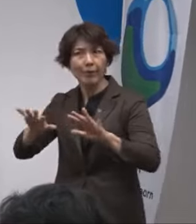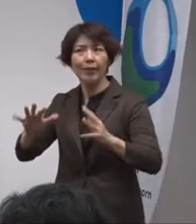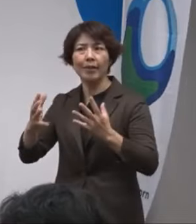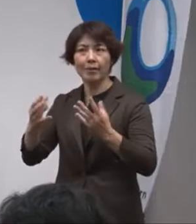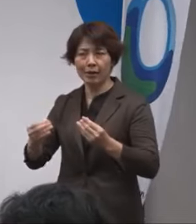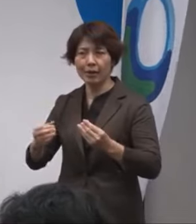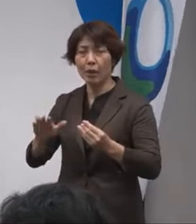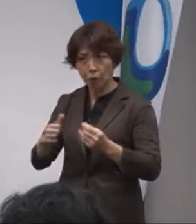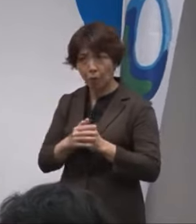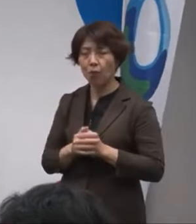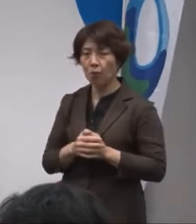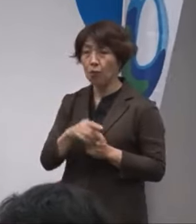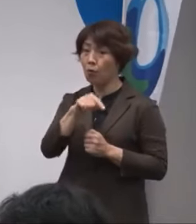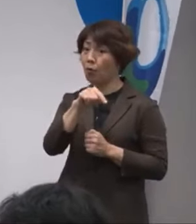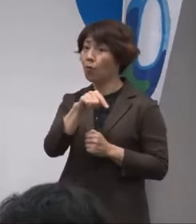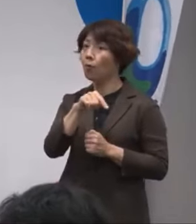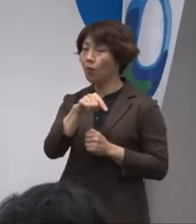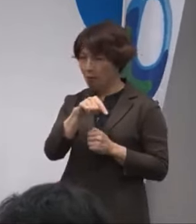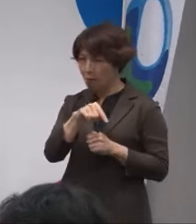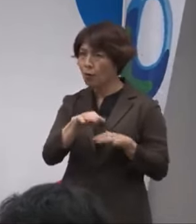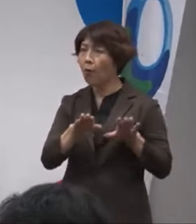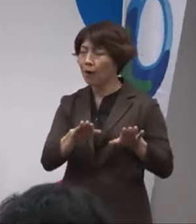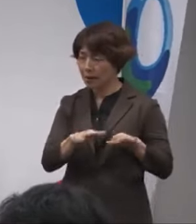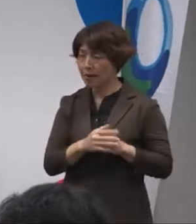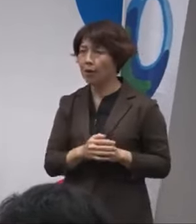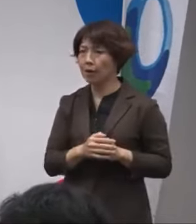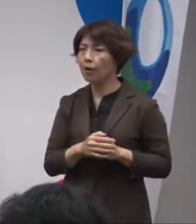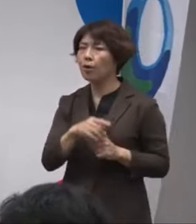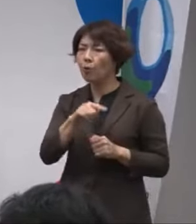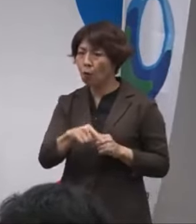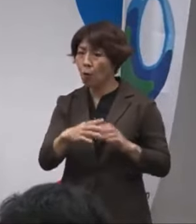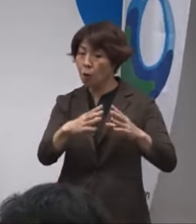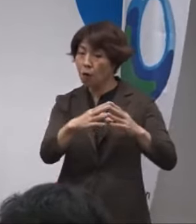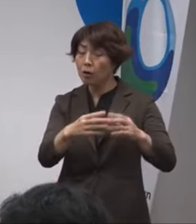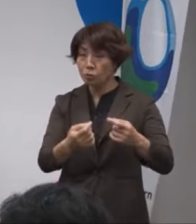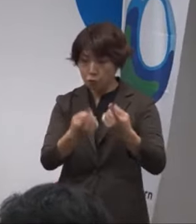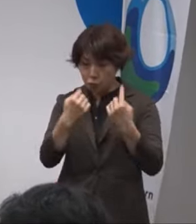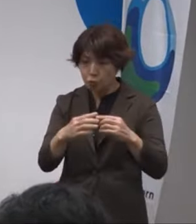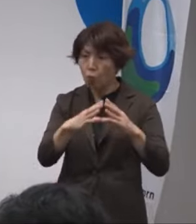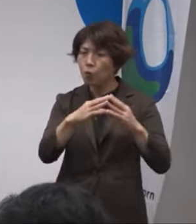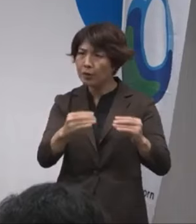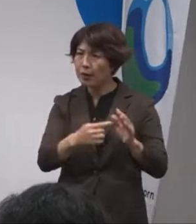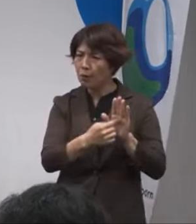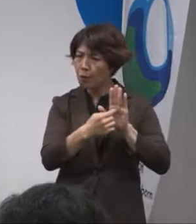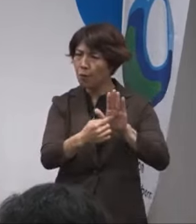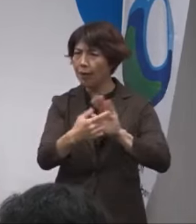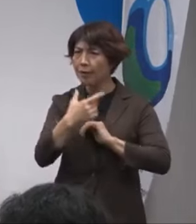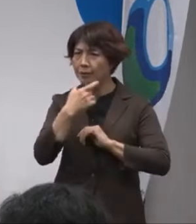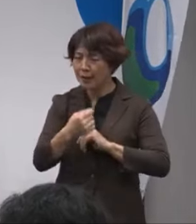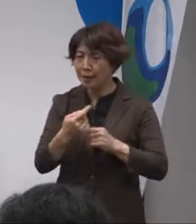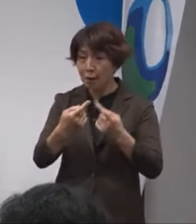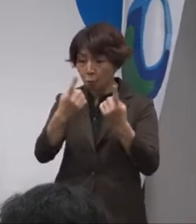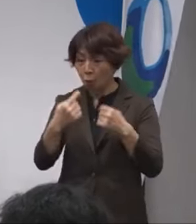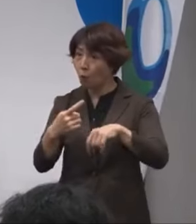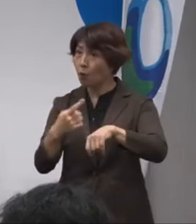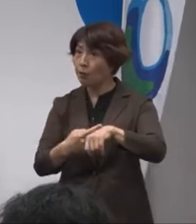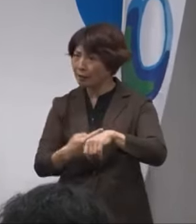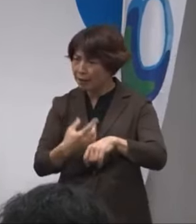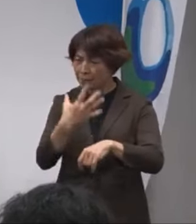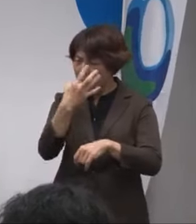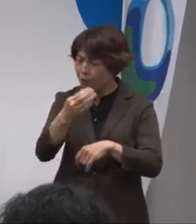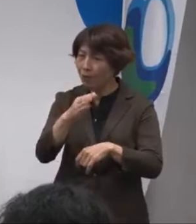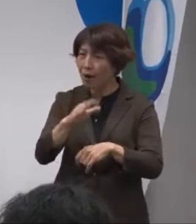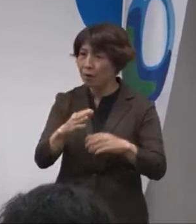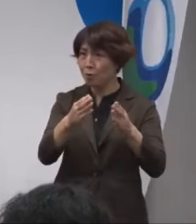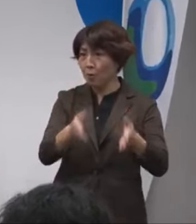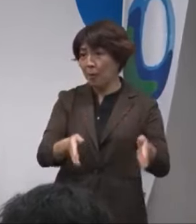常にその国がある意味投資をして、その国が表現したいことを独創的に表現するという意味で非常に個性的で魅力のあるパビリオン